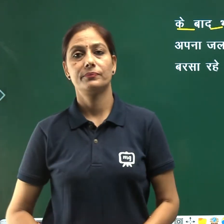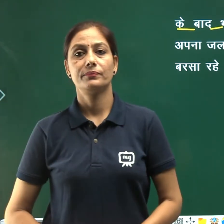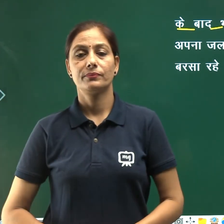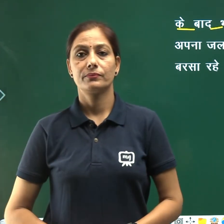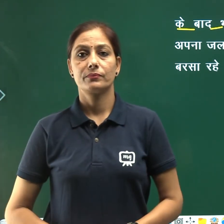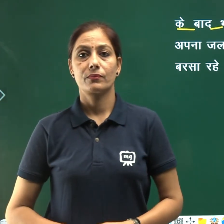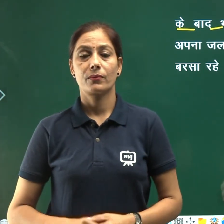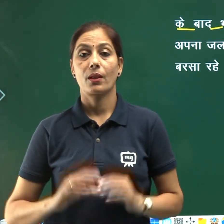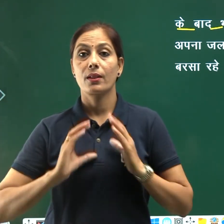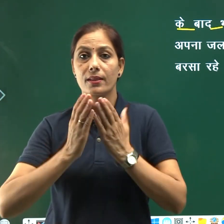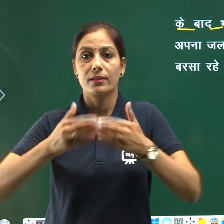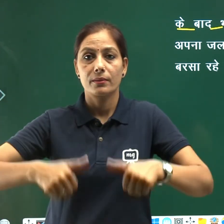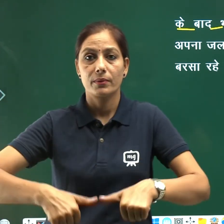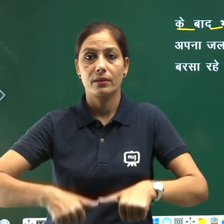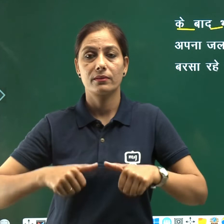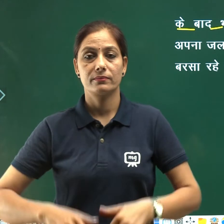पृथ्वी पर